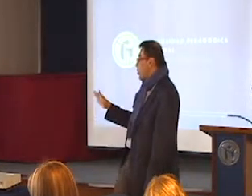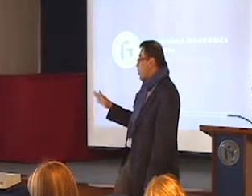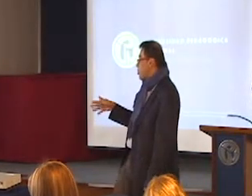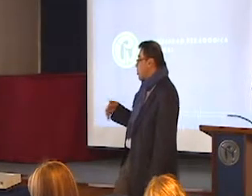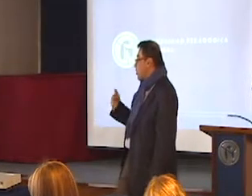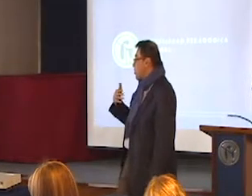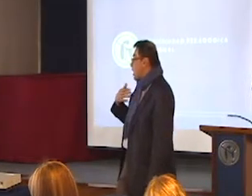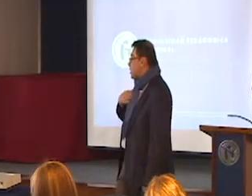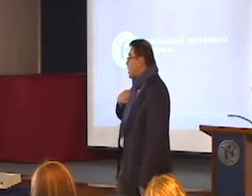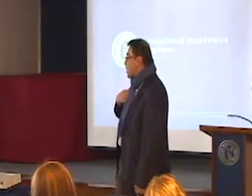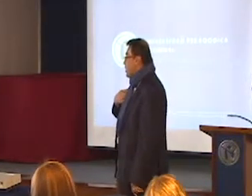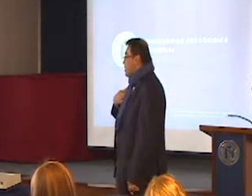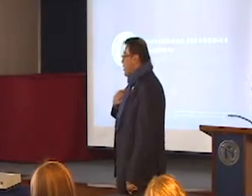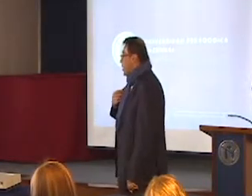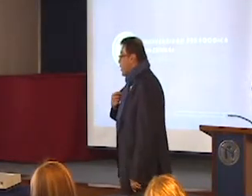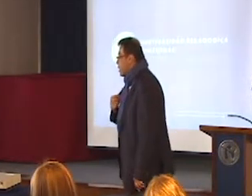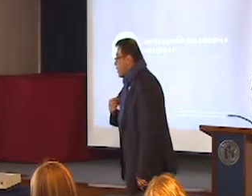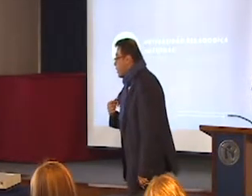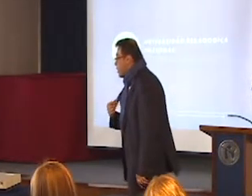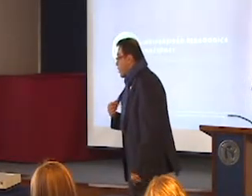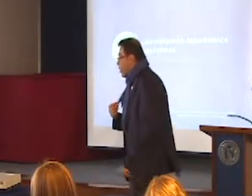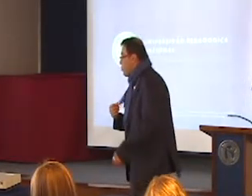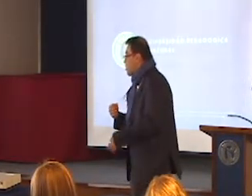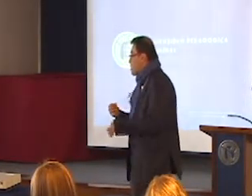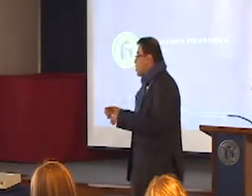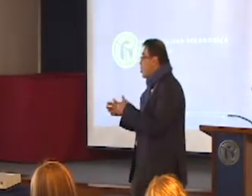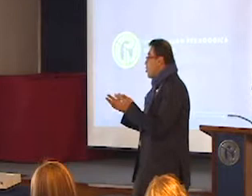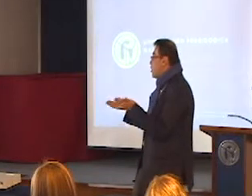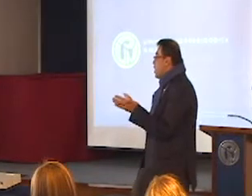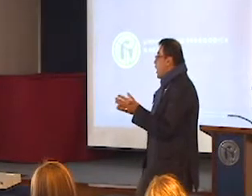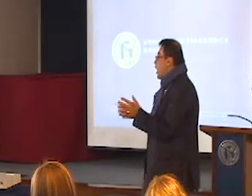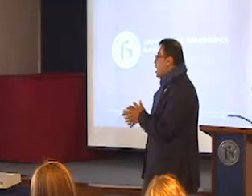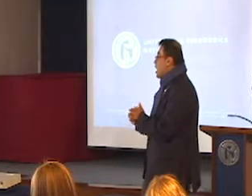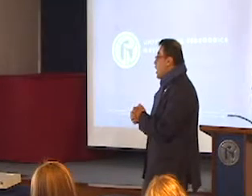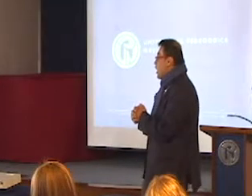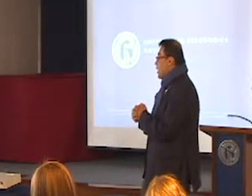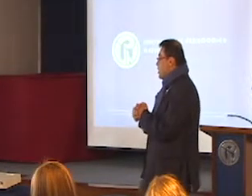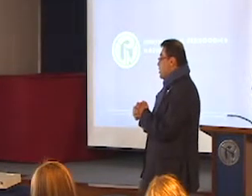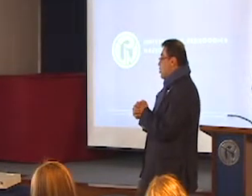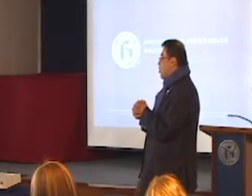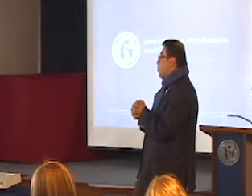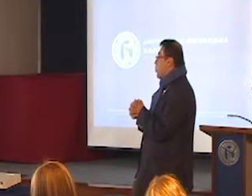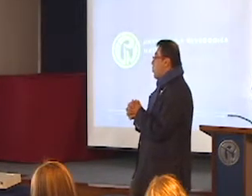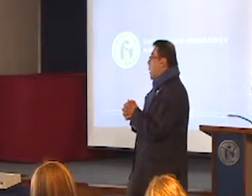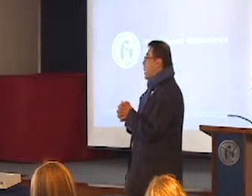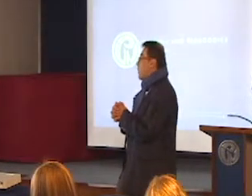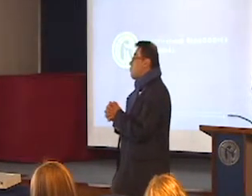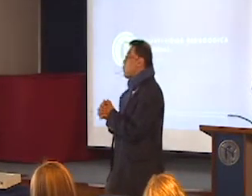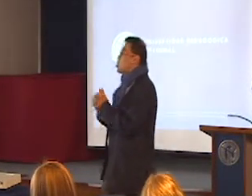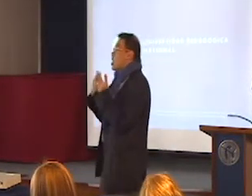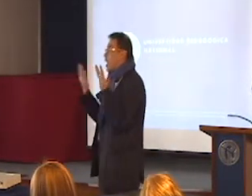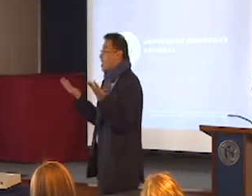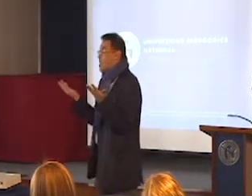eso yo los invito a la última parte de esta conversación, y es